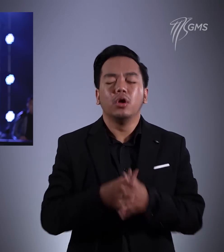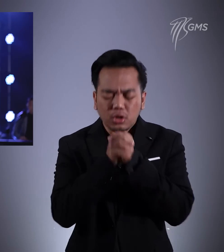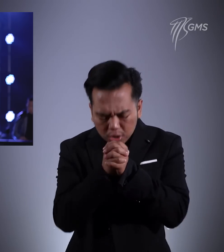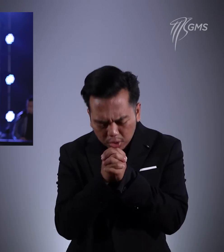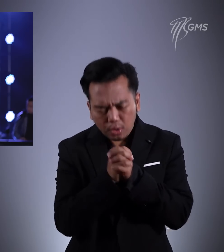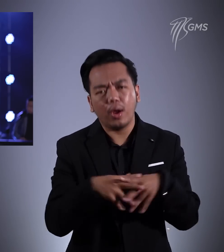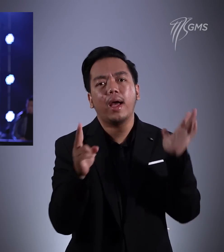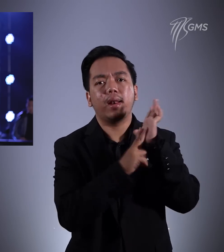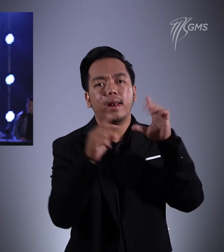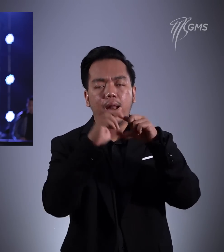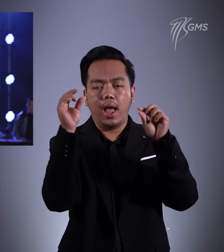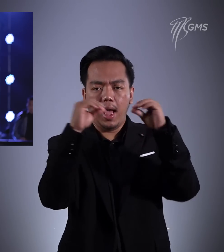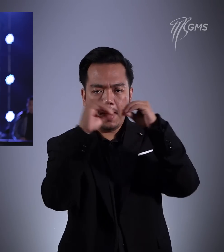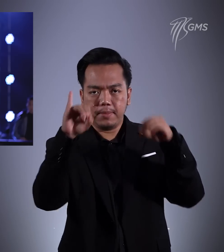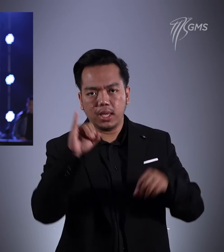doa Nabi.